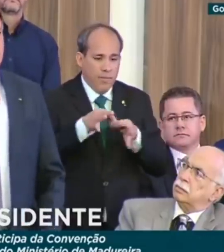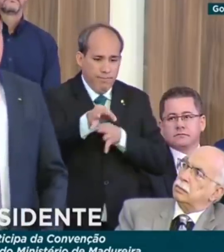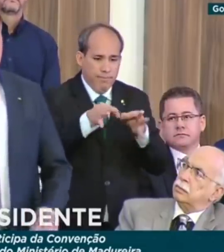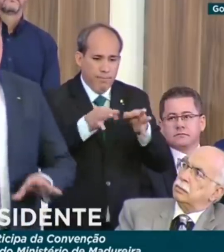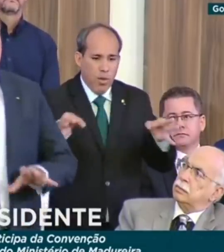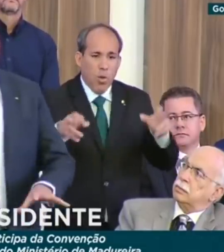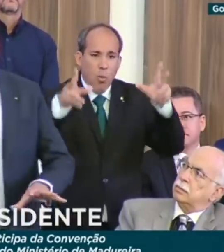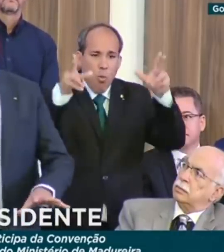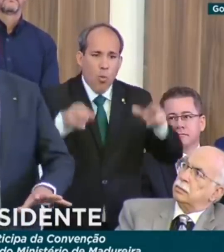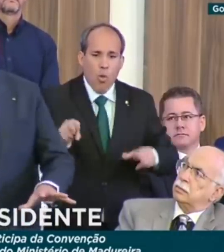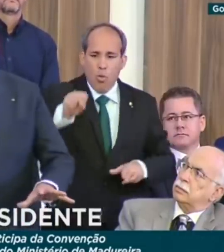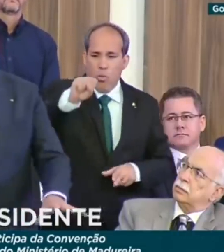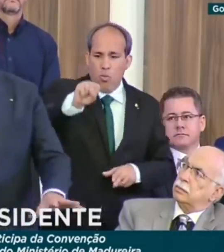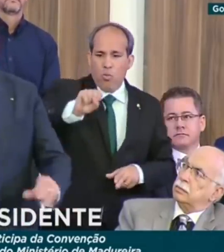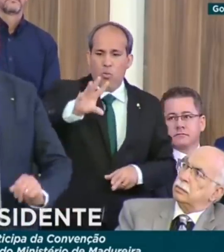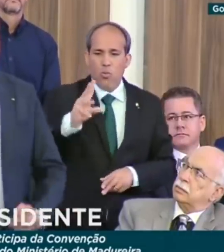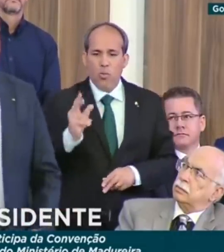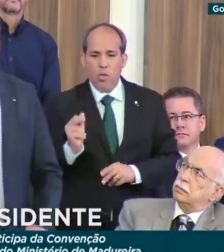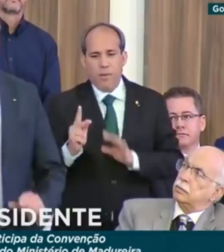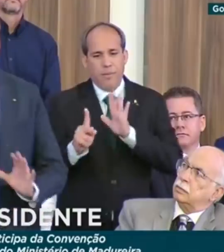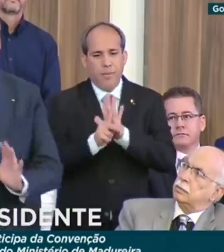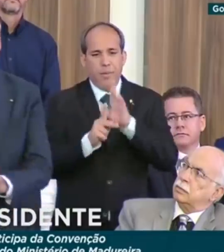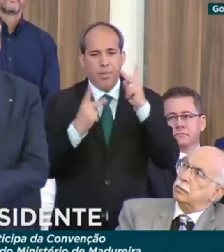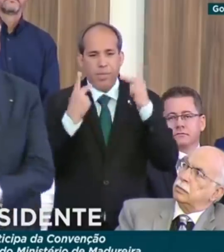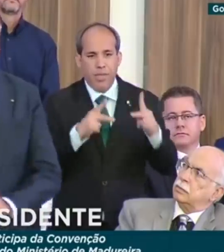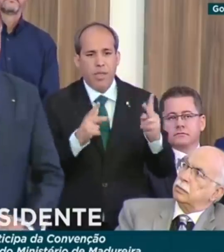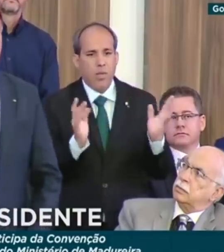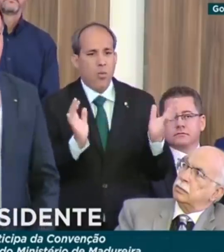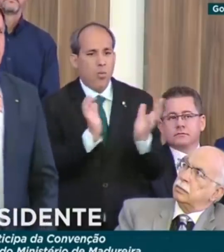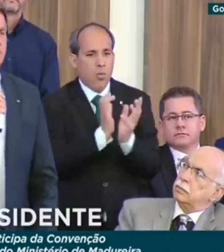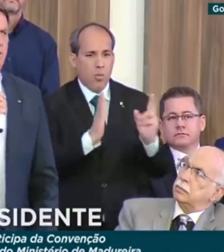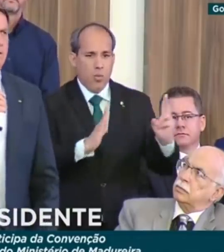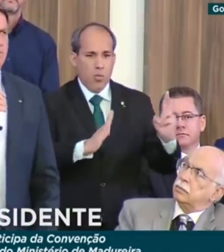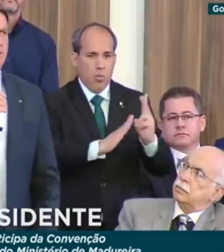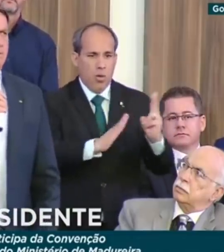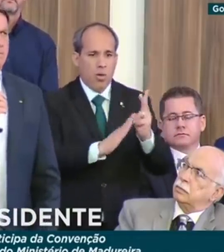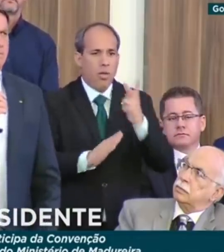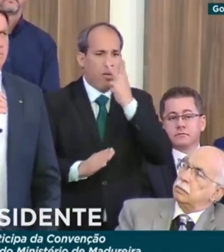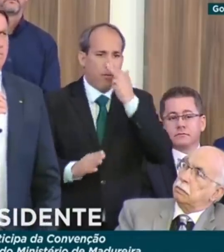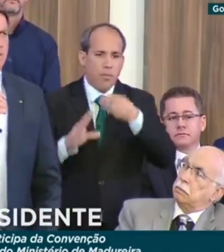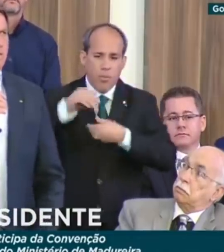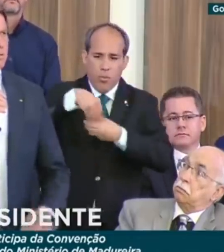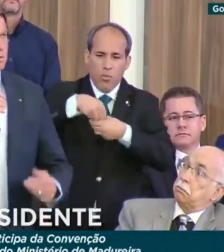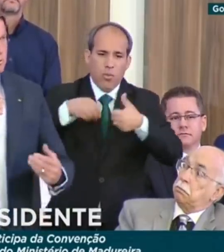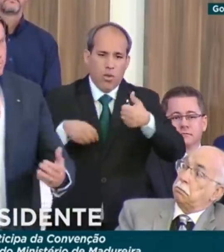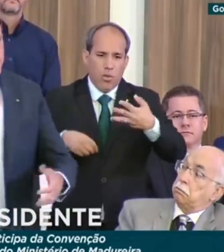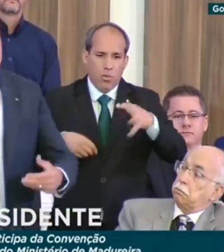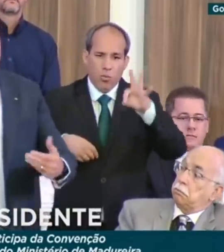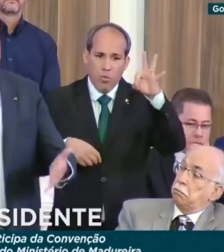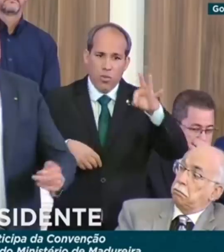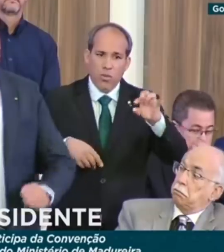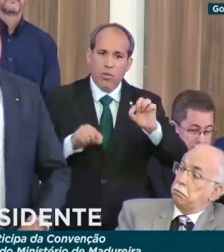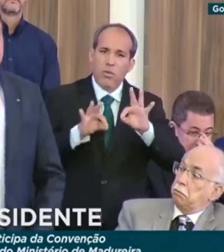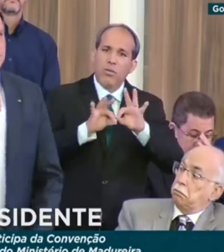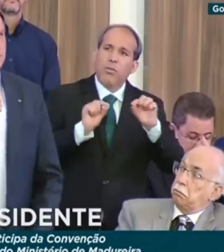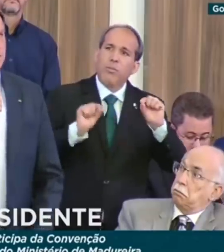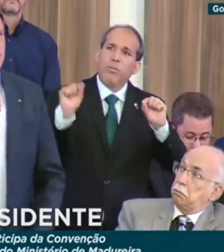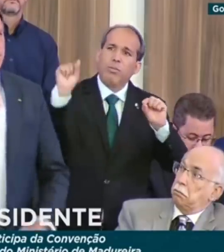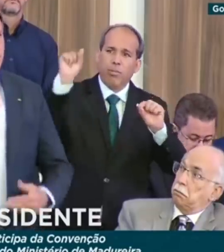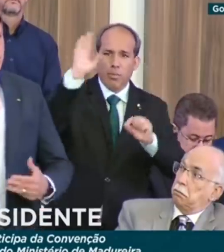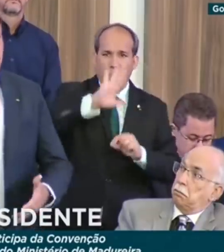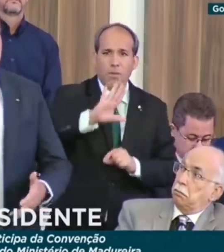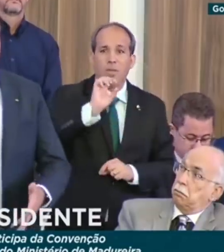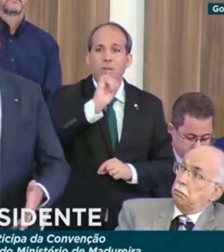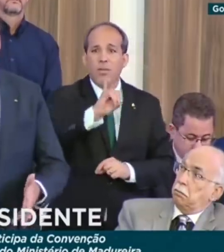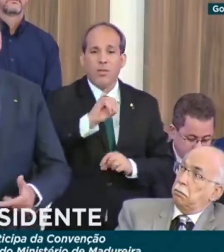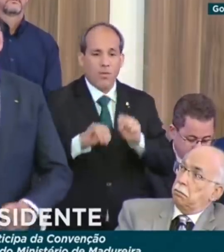sudeste demarcada como terra indígena, 14% do território nacional. Se o Supremo decidir que,